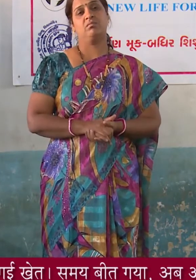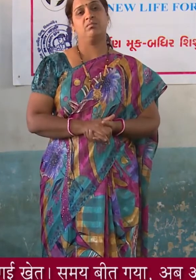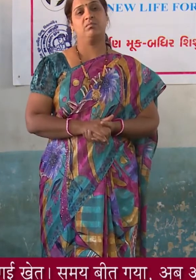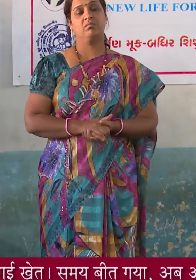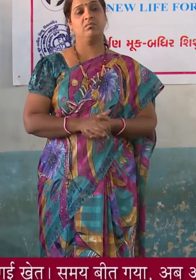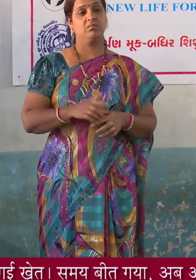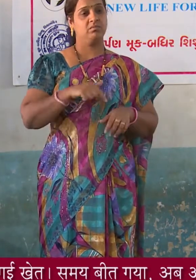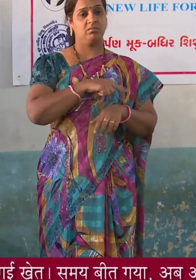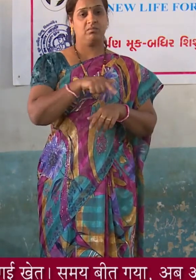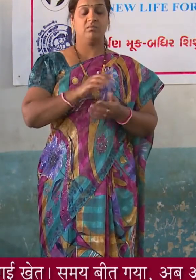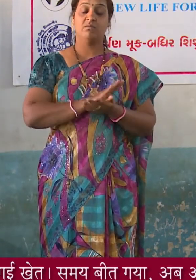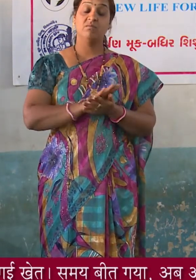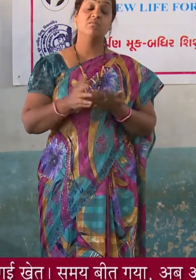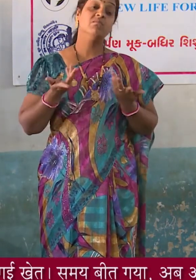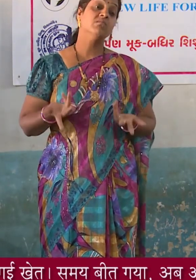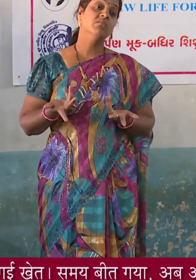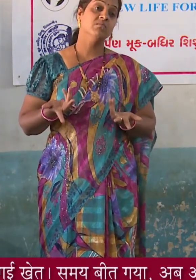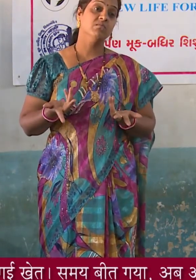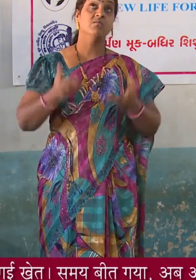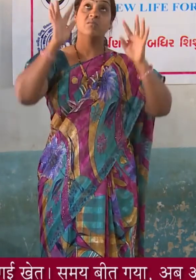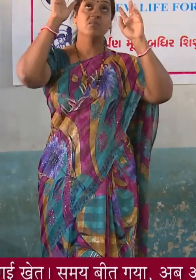समय बीत गया, अब क्या करोगे भाई।